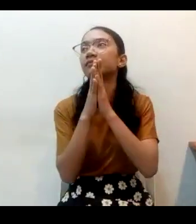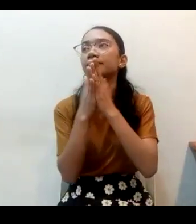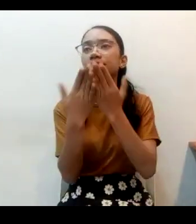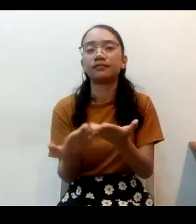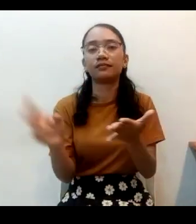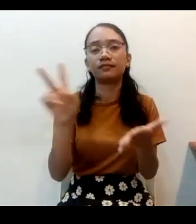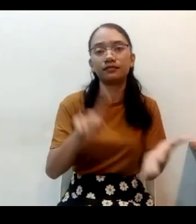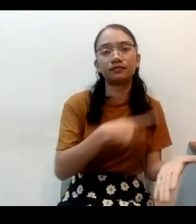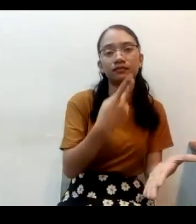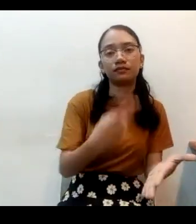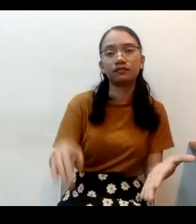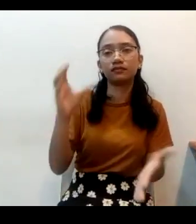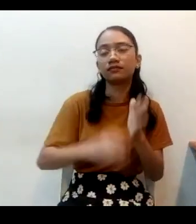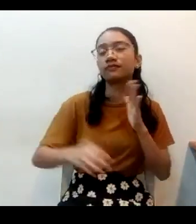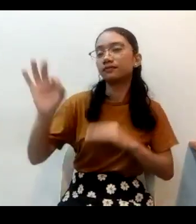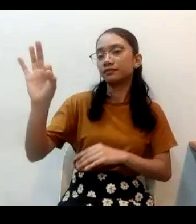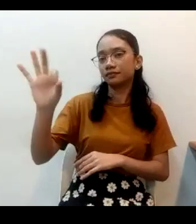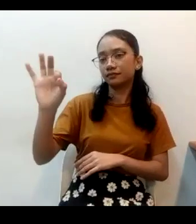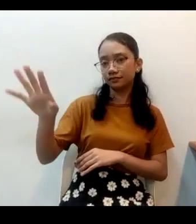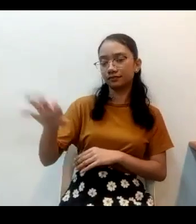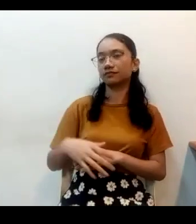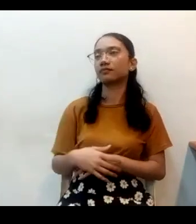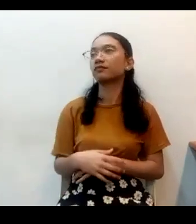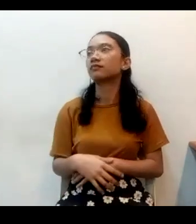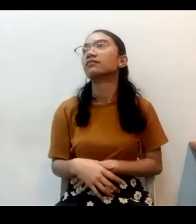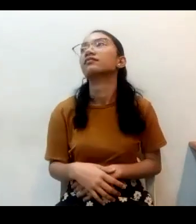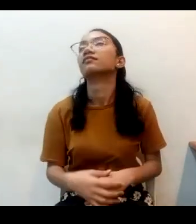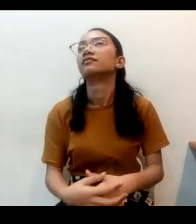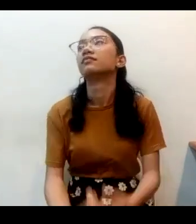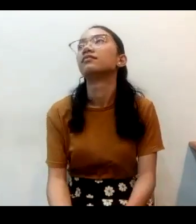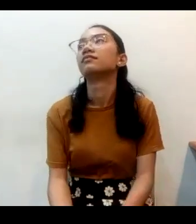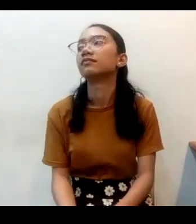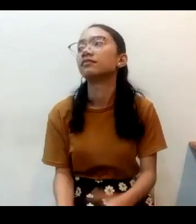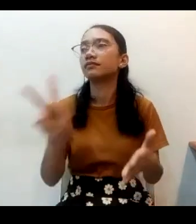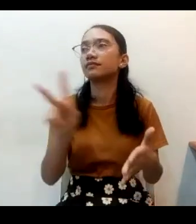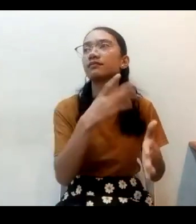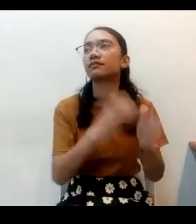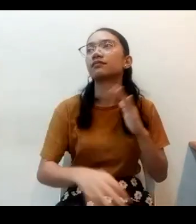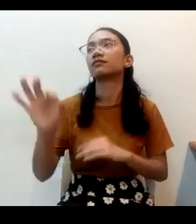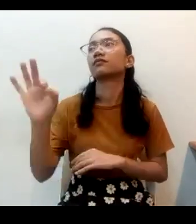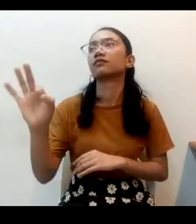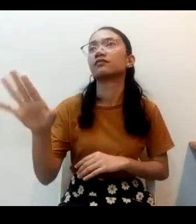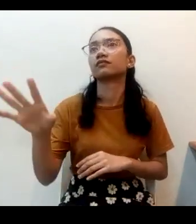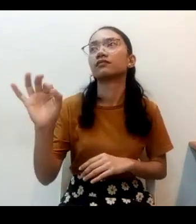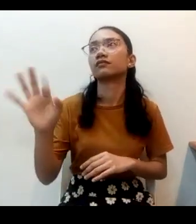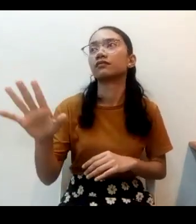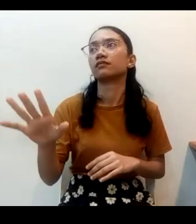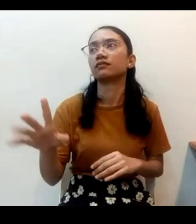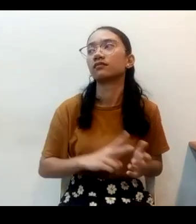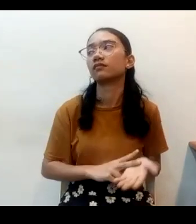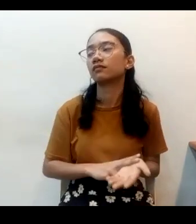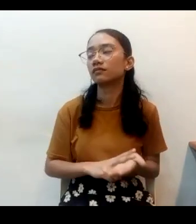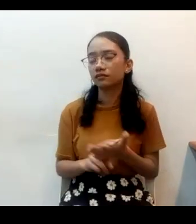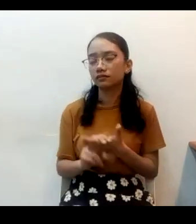Psalm number 19. Tignan po natin sa mga awit. Chapter 19. Psalm number